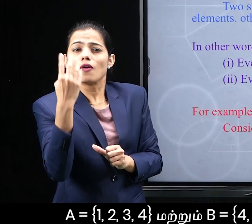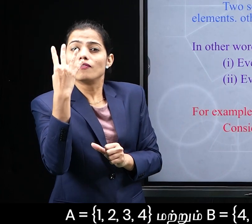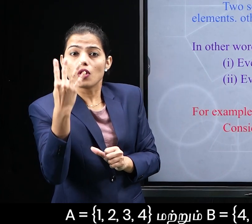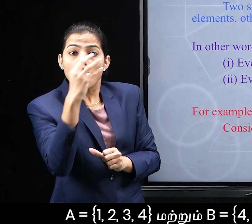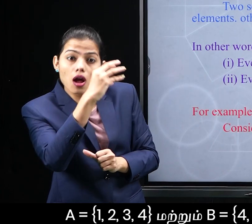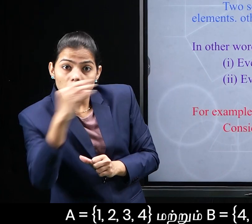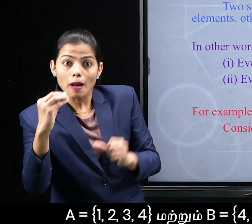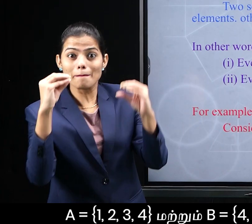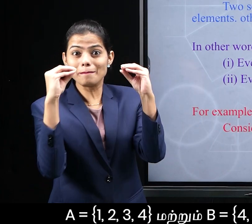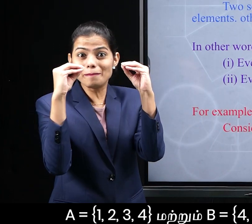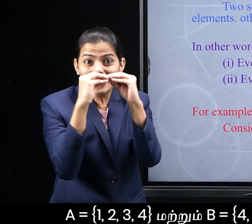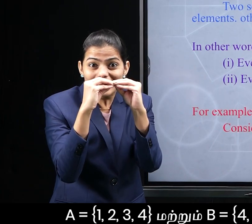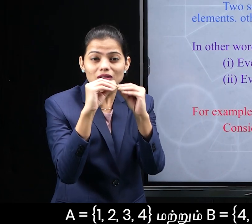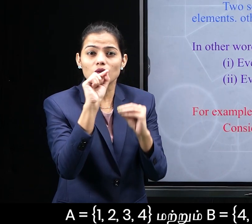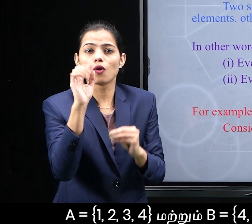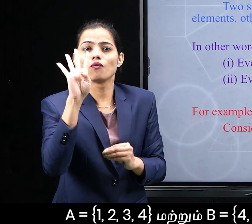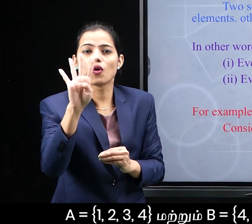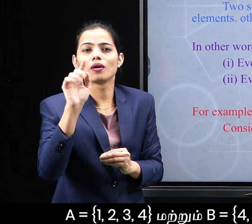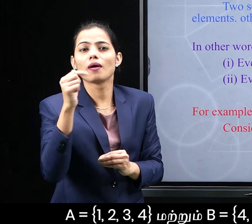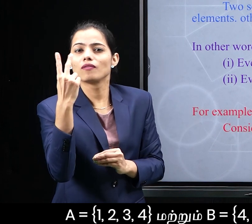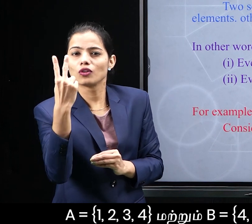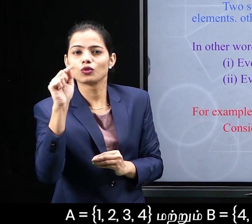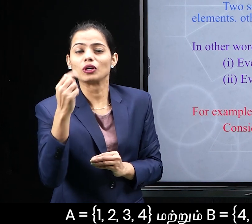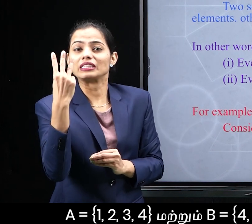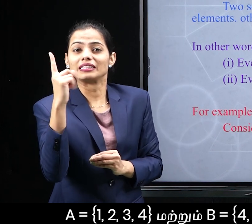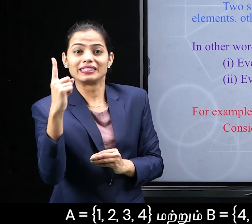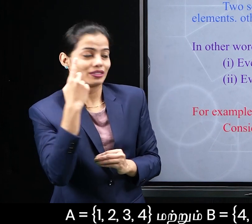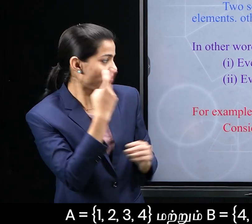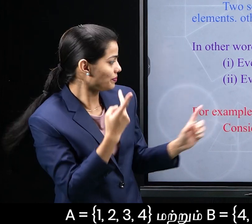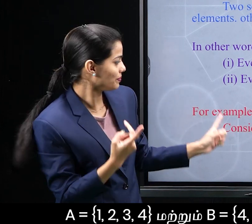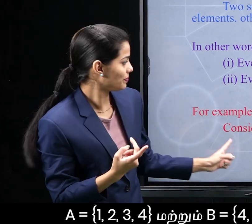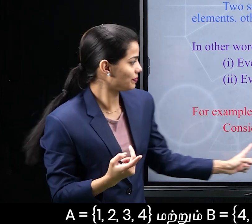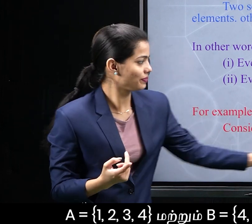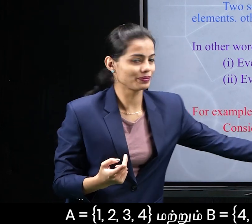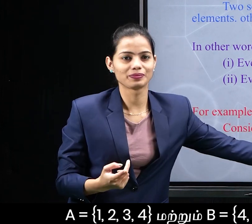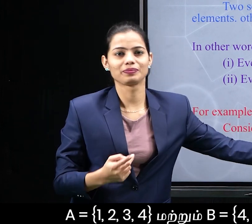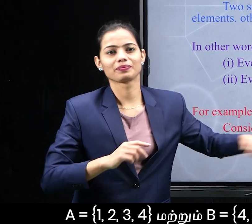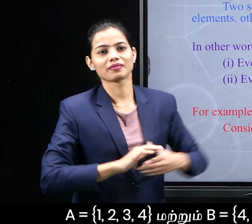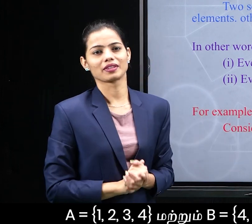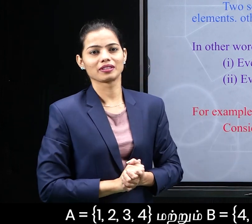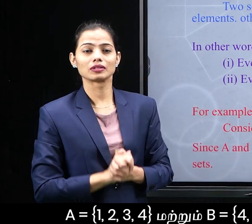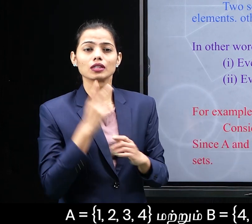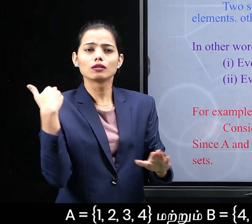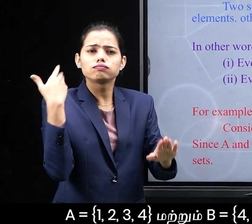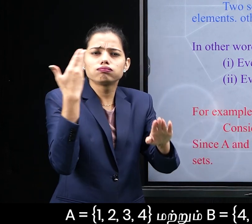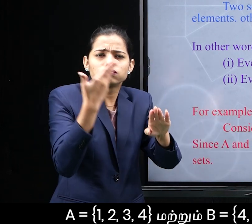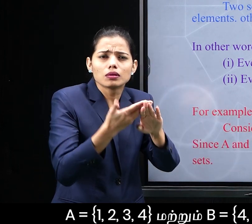மற்றும் B ஈடு 4, 2, 3, 1 ஆகிய கணங்களை கவனியுங்கள்.